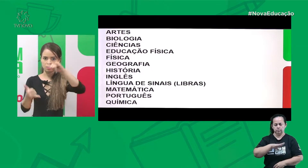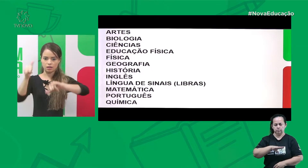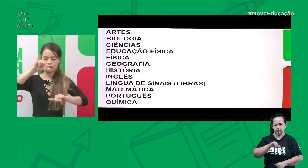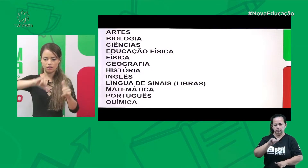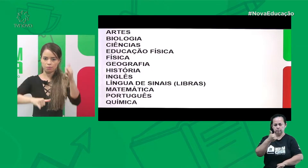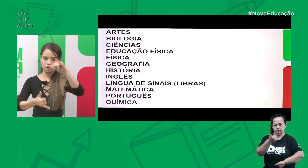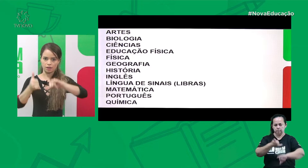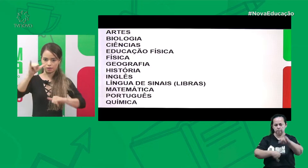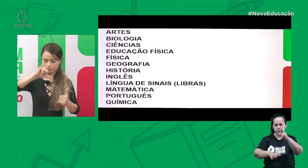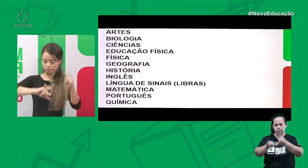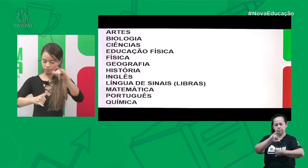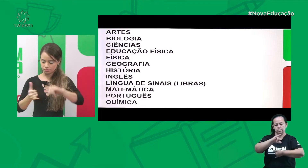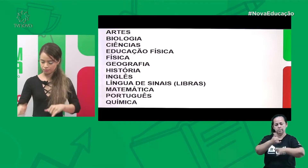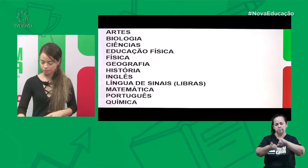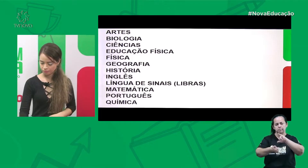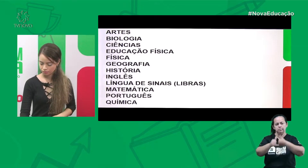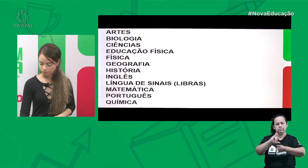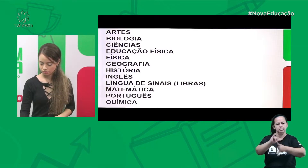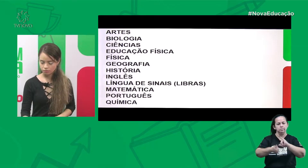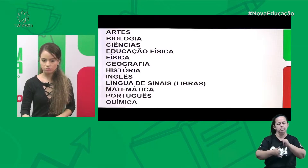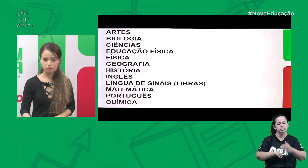português e química.